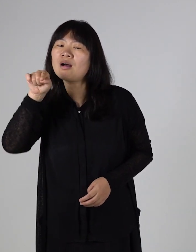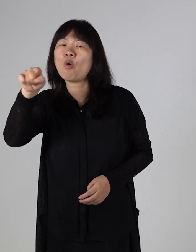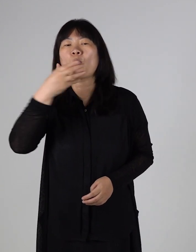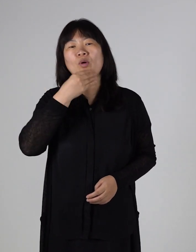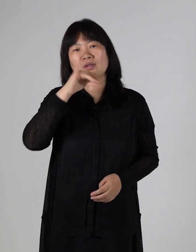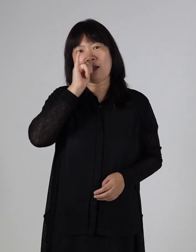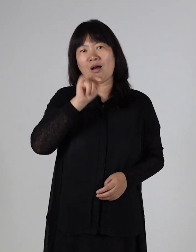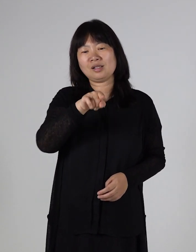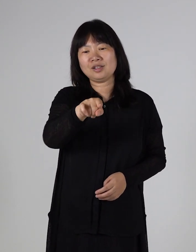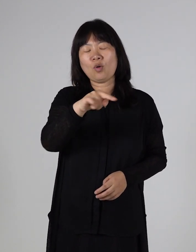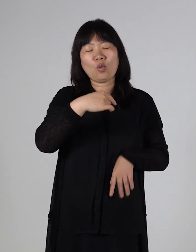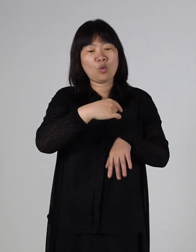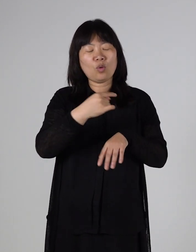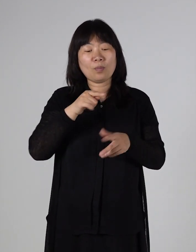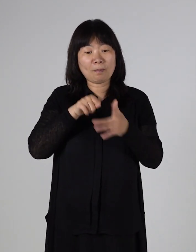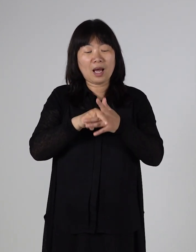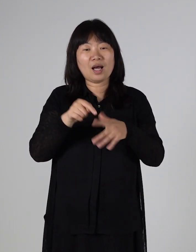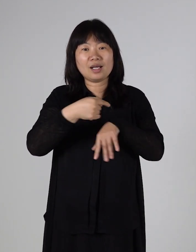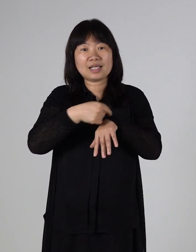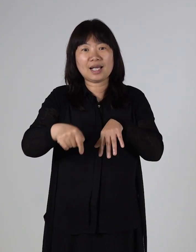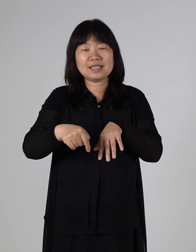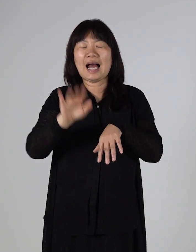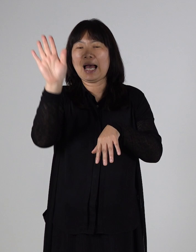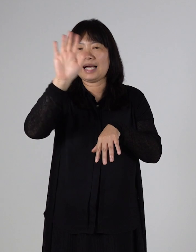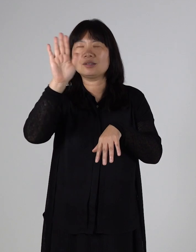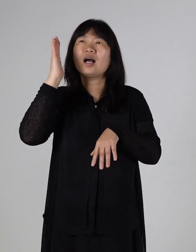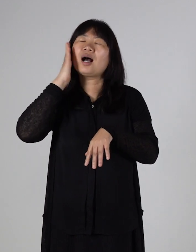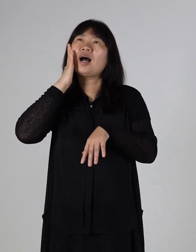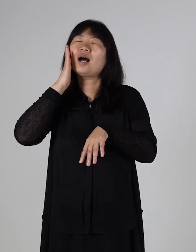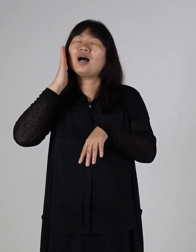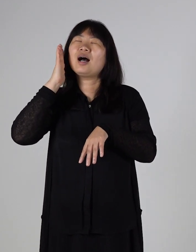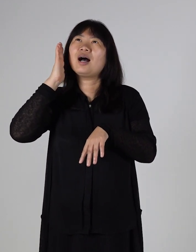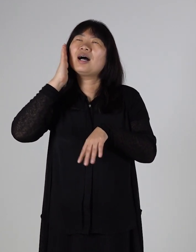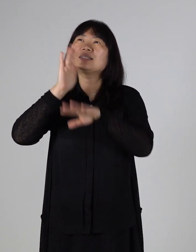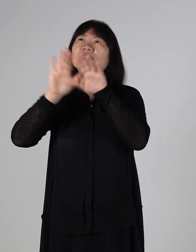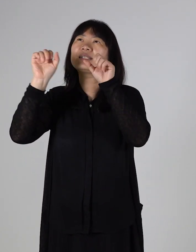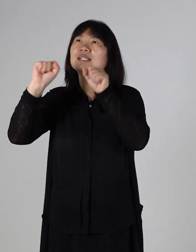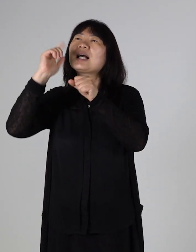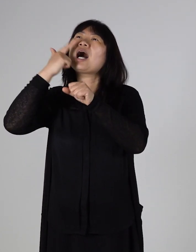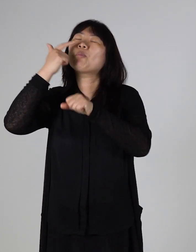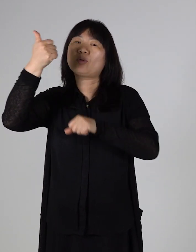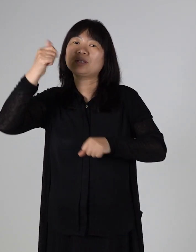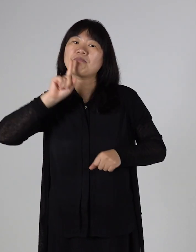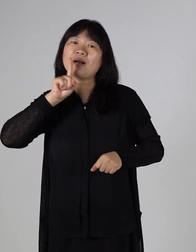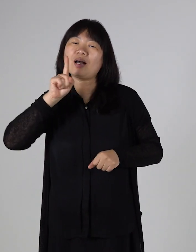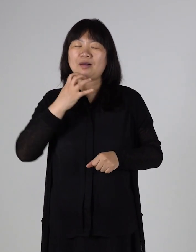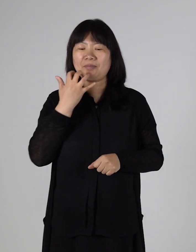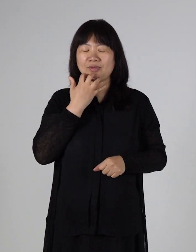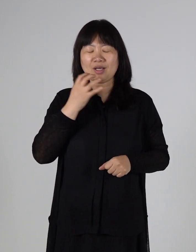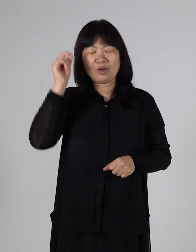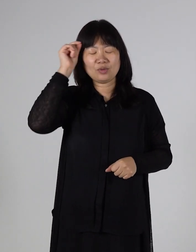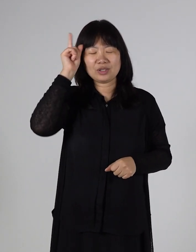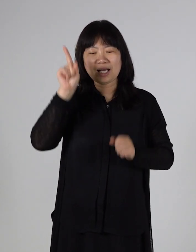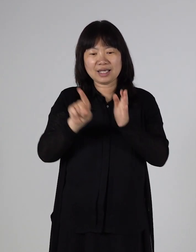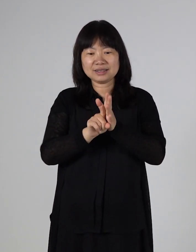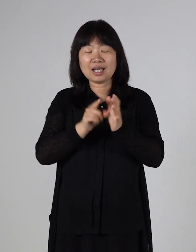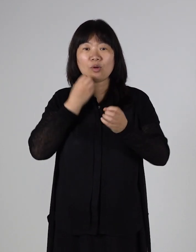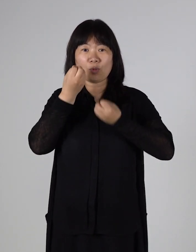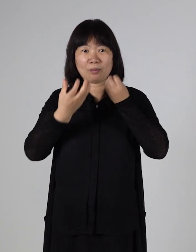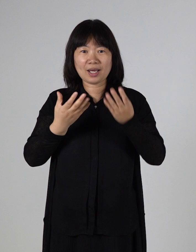알게 하는 이는 혈육이 아니요 하늘에 계신 아버지시니라. 베드로의 그 훌륭한 신앙